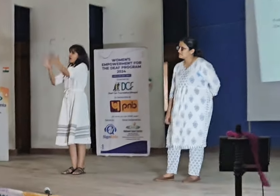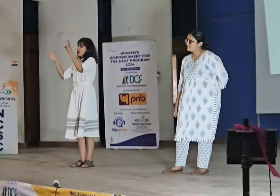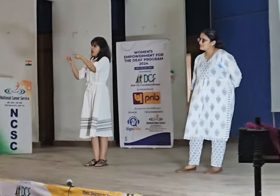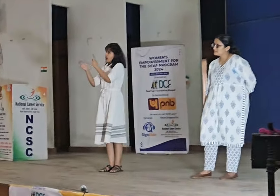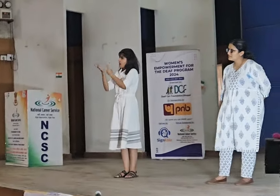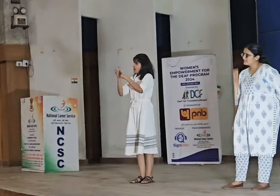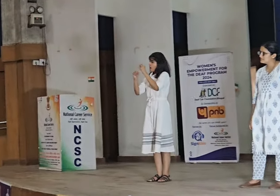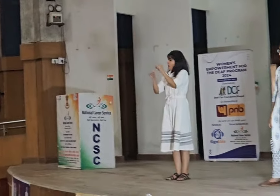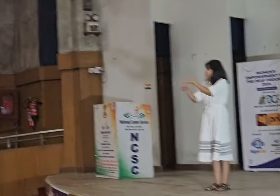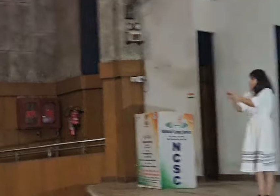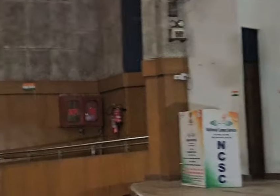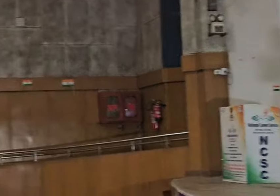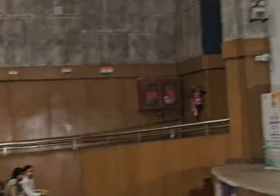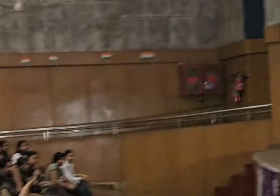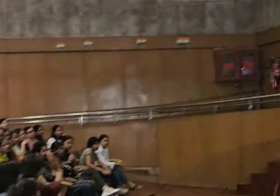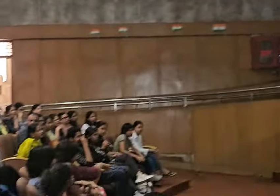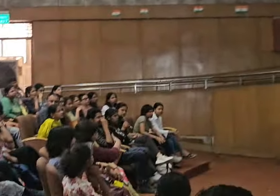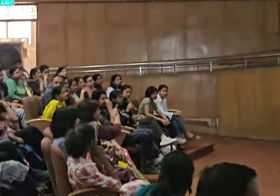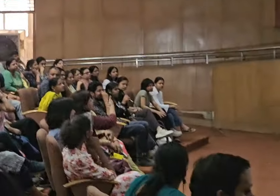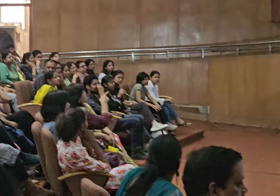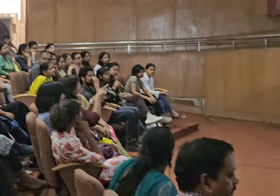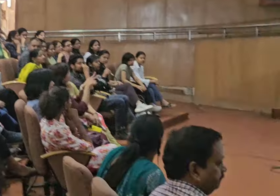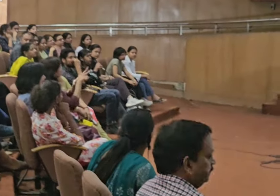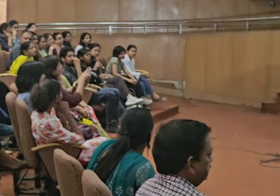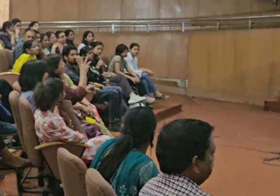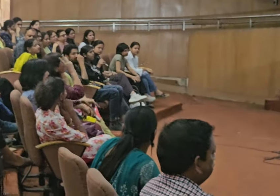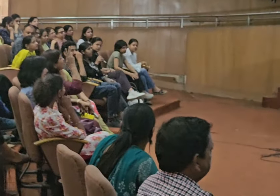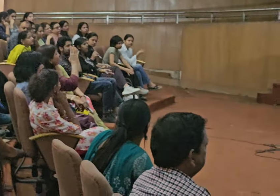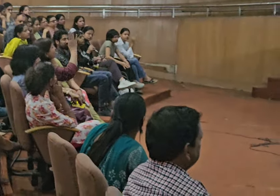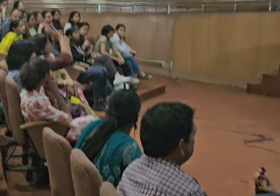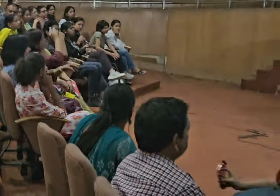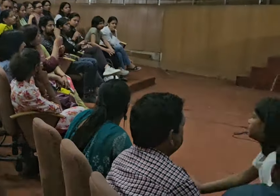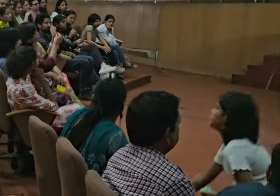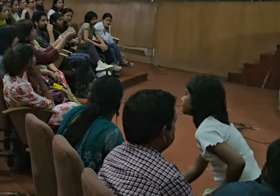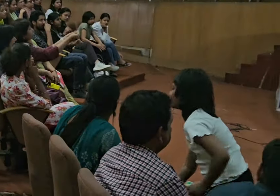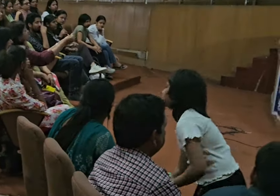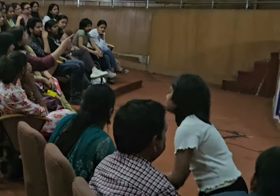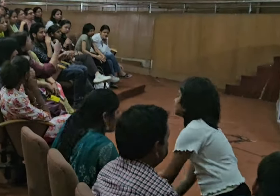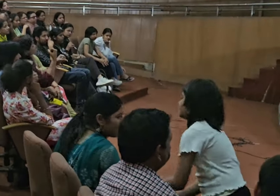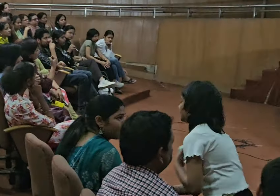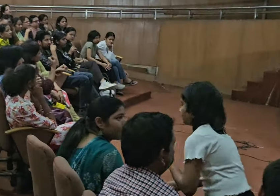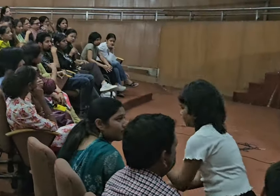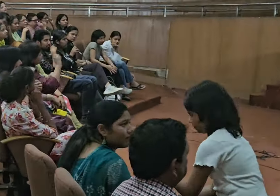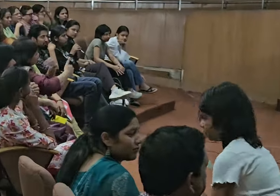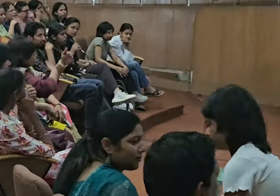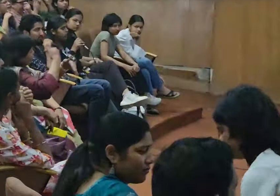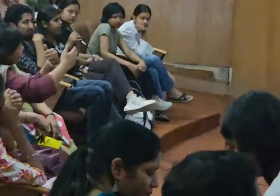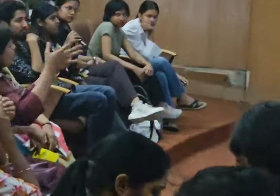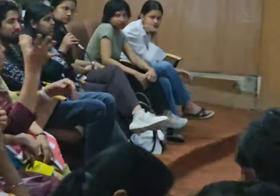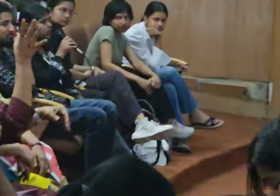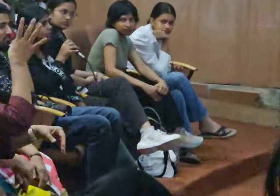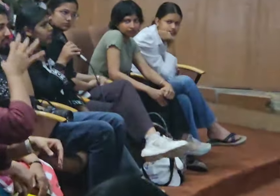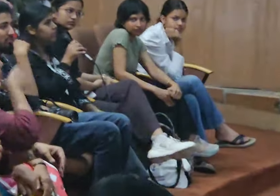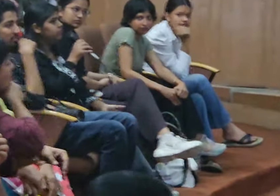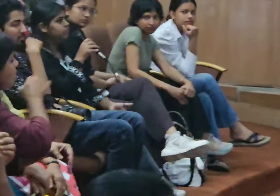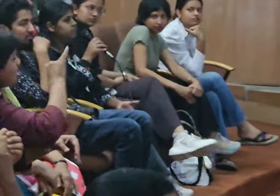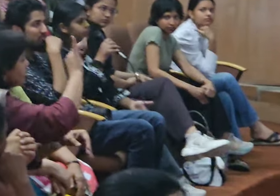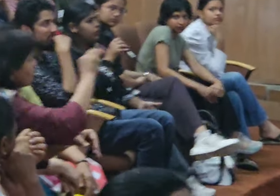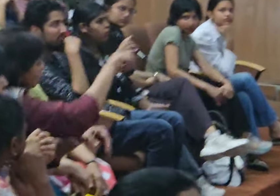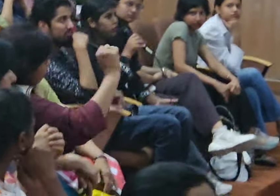चीज को कि मे बी जो डेथ क्वेश्चन है मे बी हो सकता है, विजुअली देख ना पाना कोई ऐसा, मतलब मे बी हो